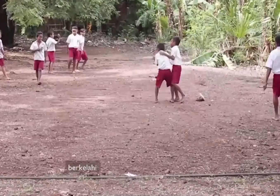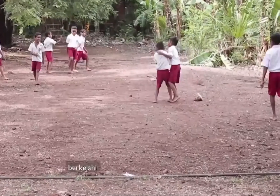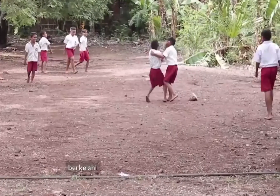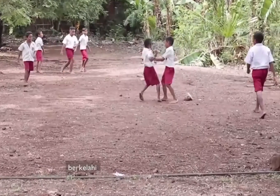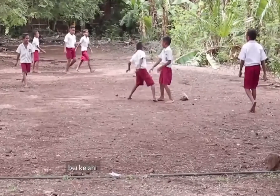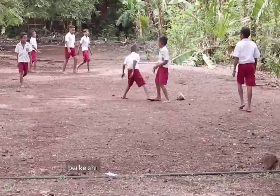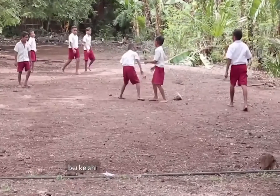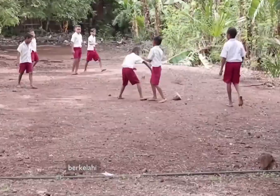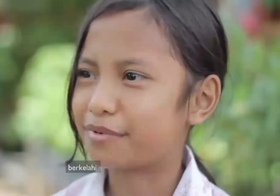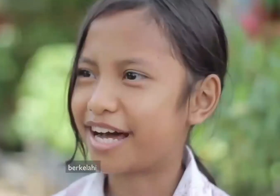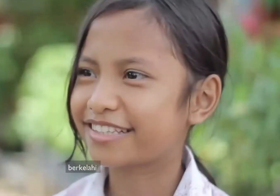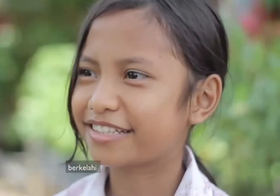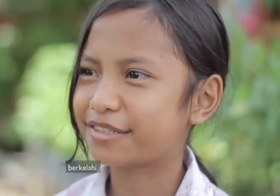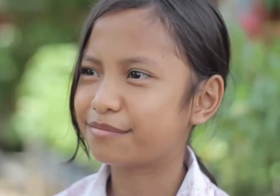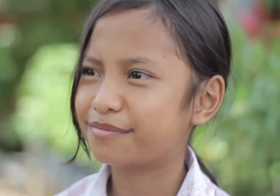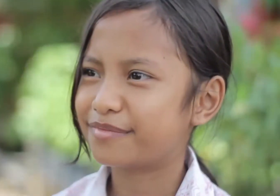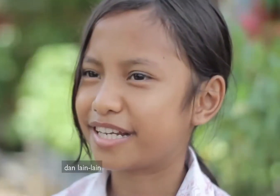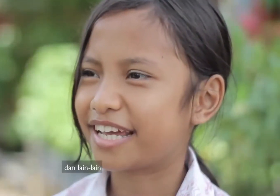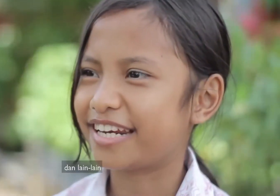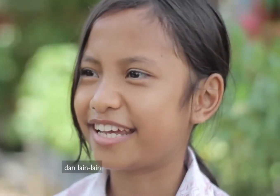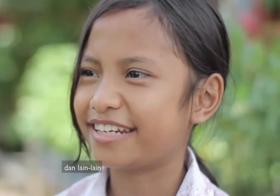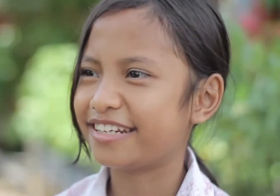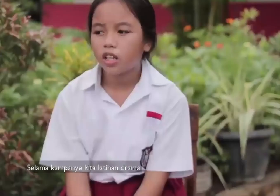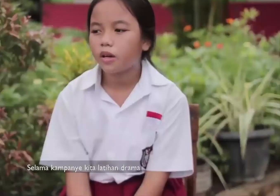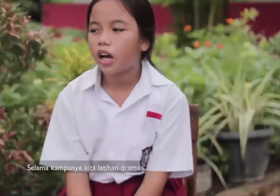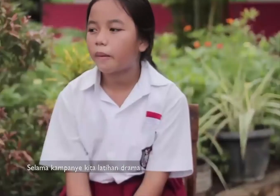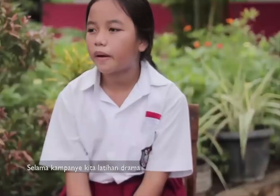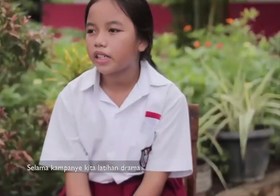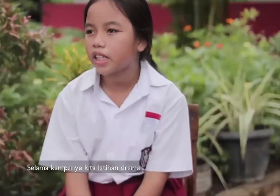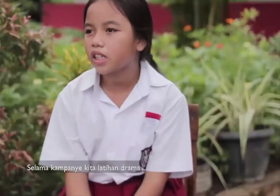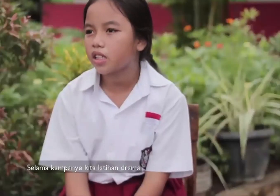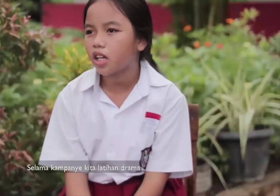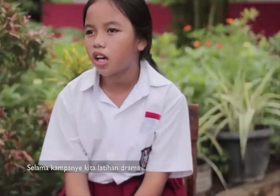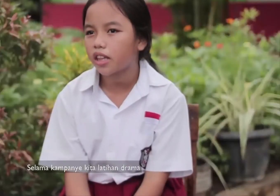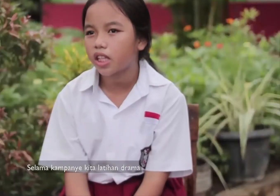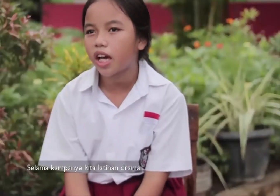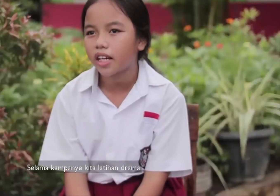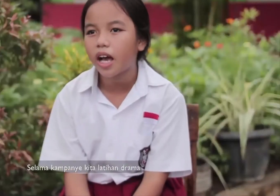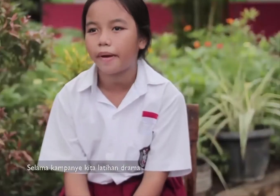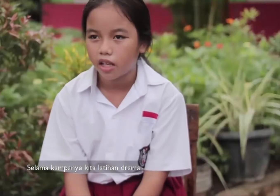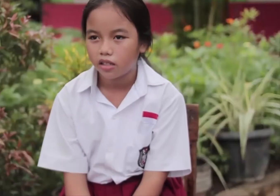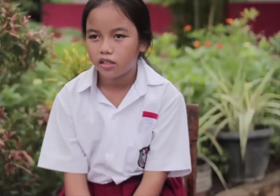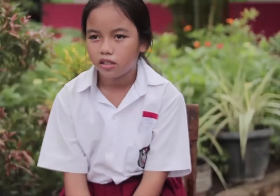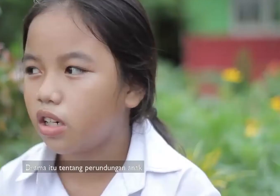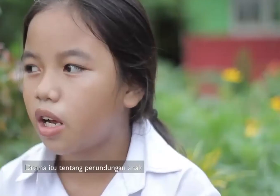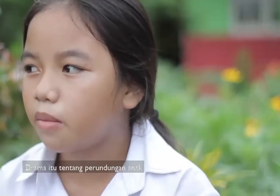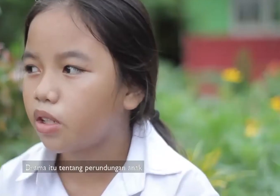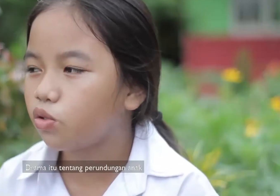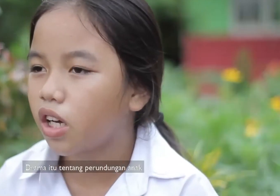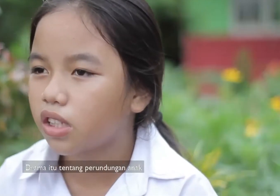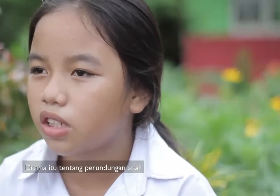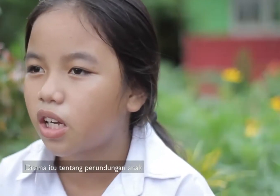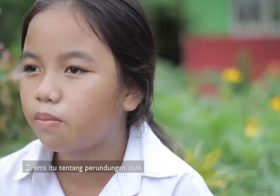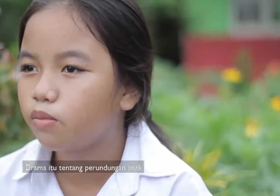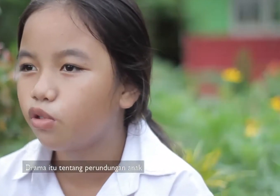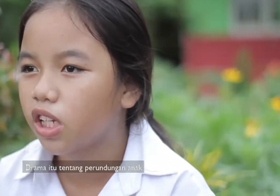membuli, berpukul, berantem, dan lain-lain. Selama kampanye kita latihan drama.